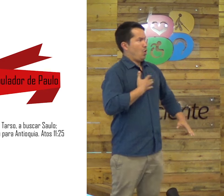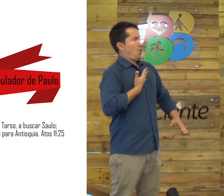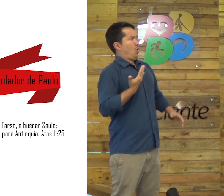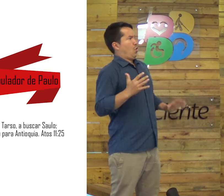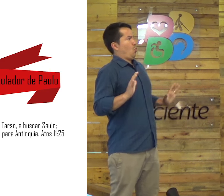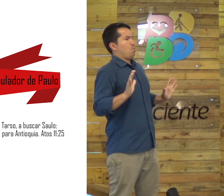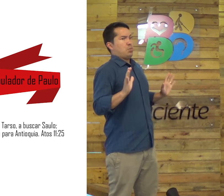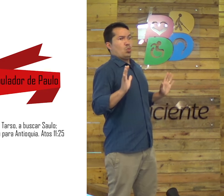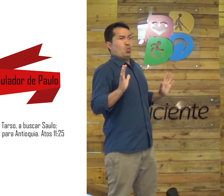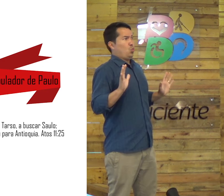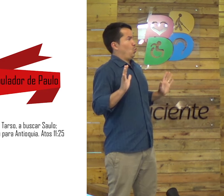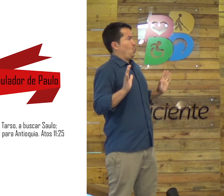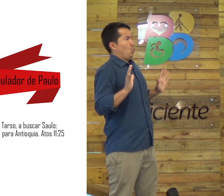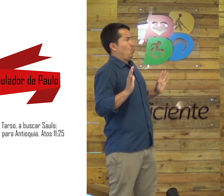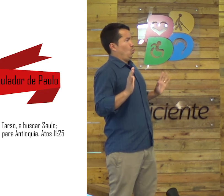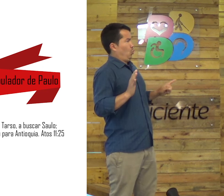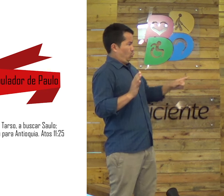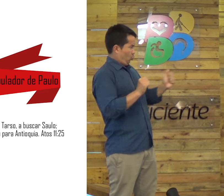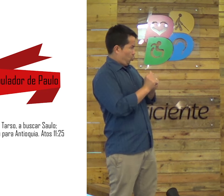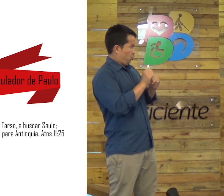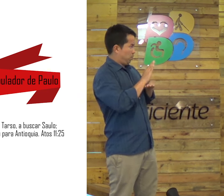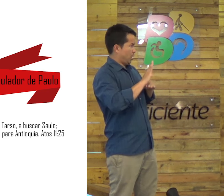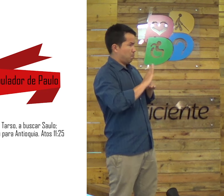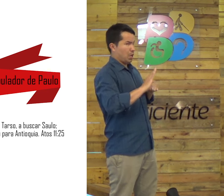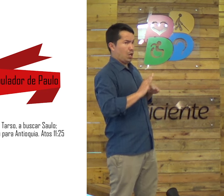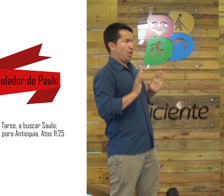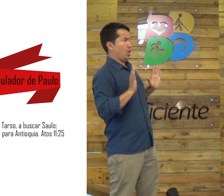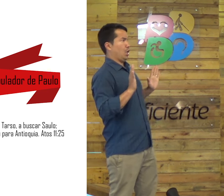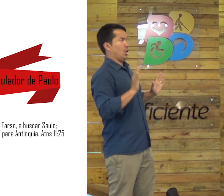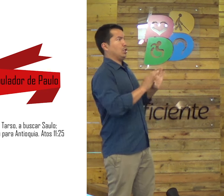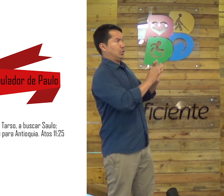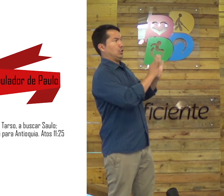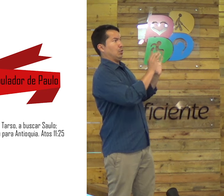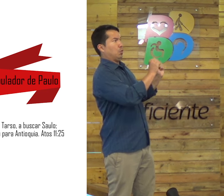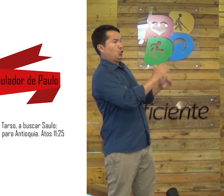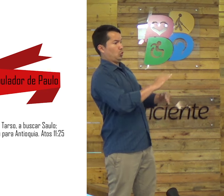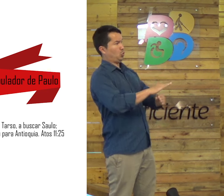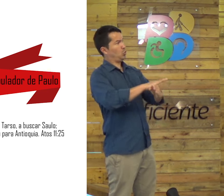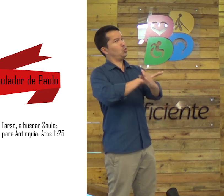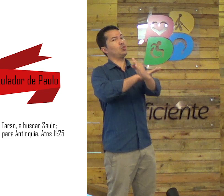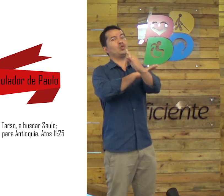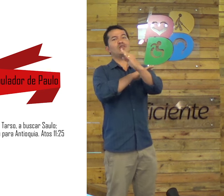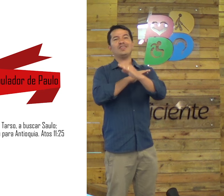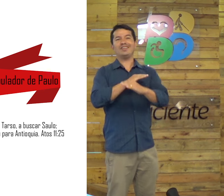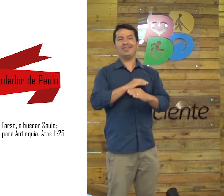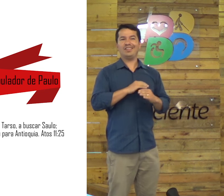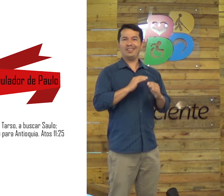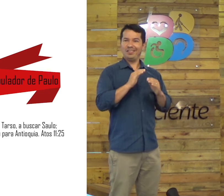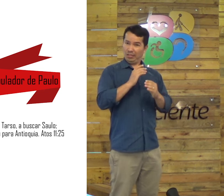Ele até apresentou Paulo para os discípulos, os discípulos ficaram assustados. O que é, Paulo? Você está com o Bernabé mesmo? Está tudo bem?